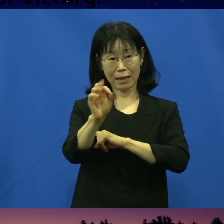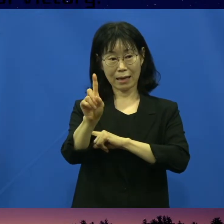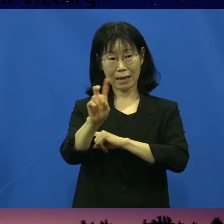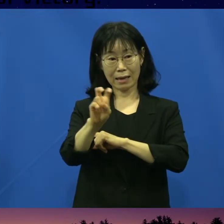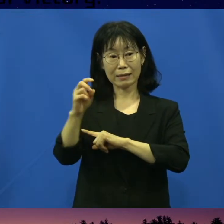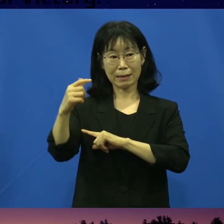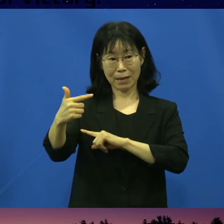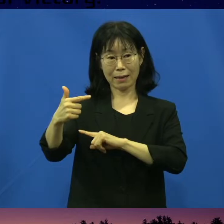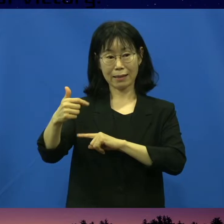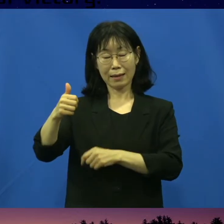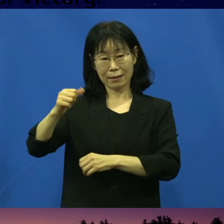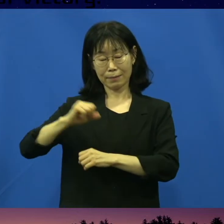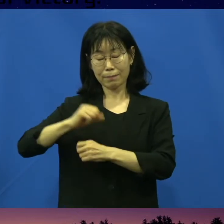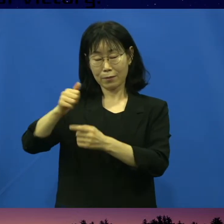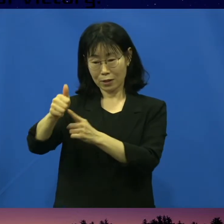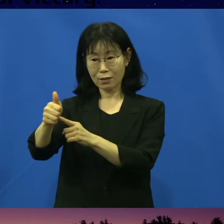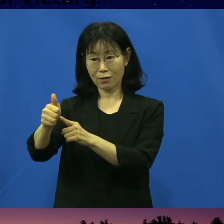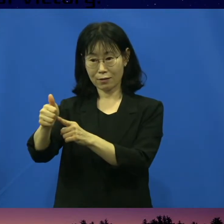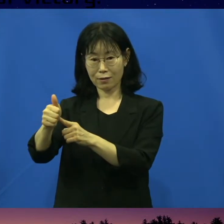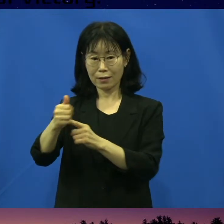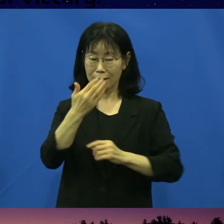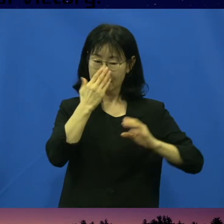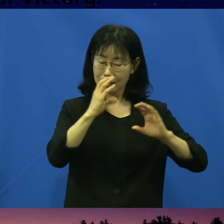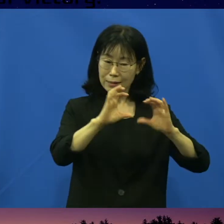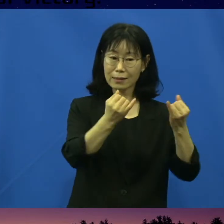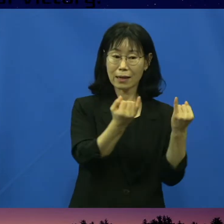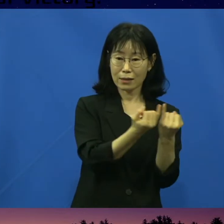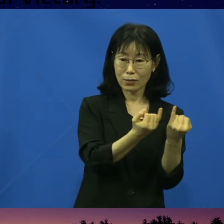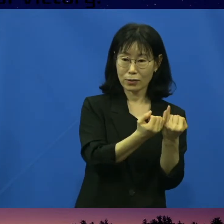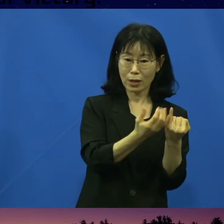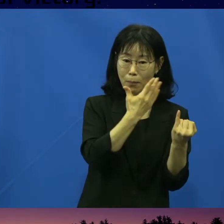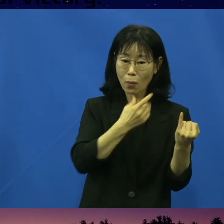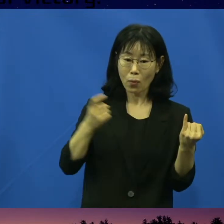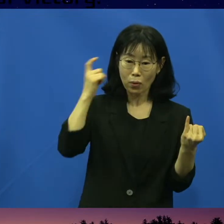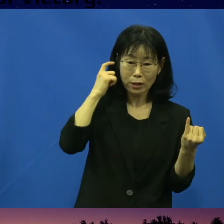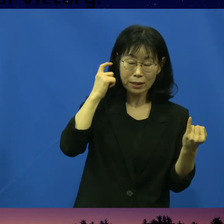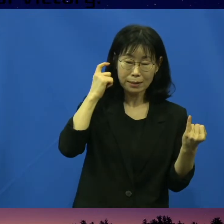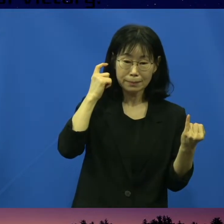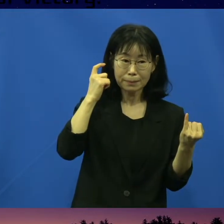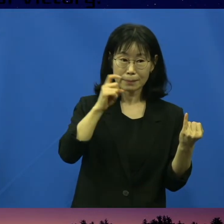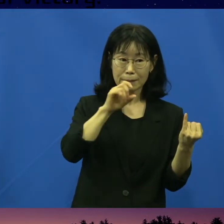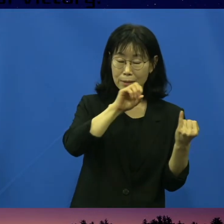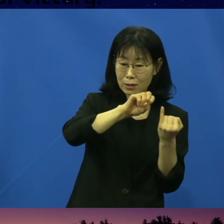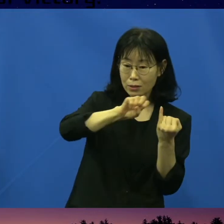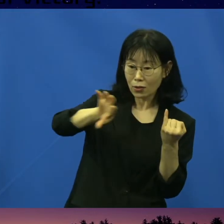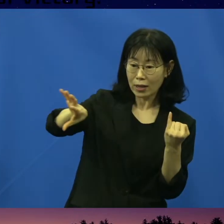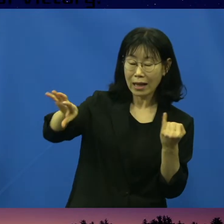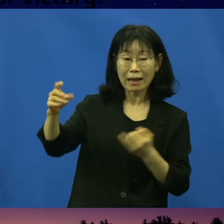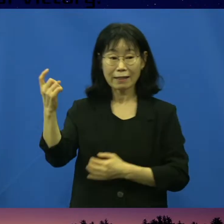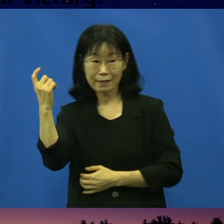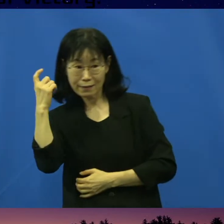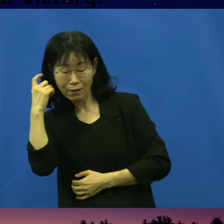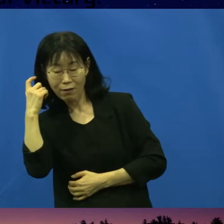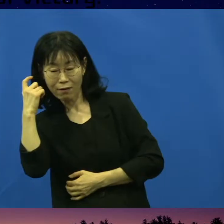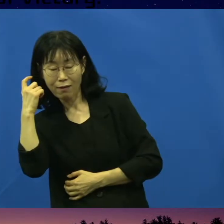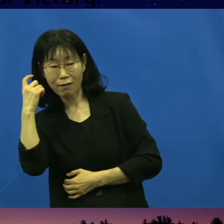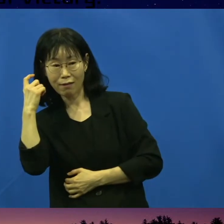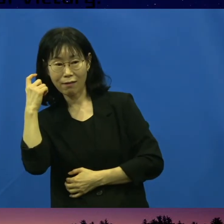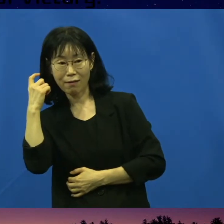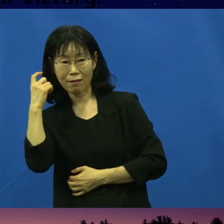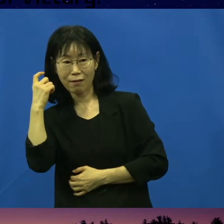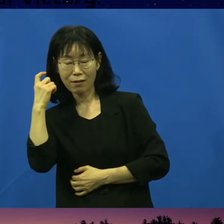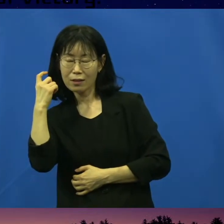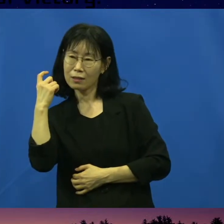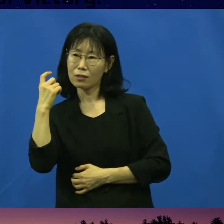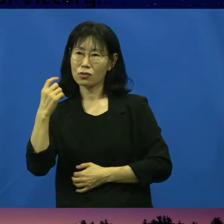어린 소녀로부터 복음을 들었지만 그런 자기의 방식으로 적용하며 해석하고 다가가니까 이 지금 문제 해결이 안 되는